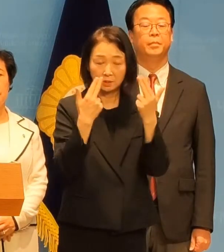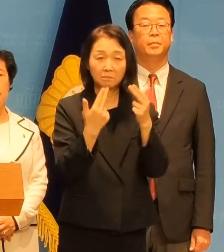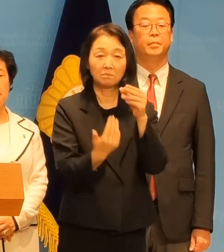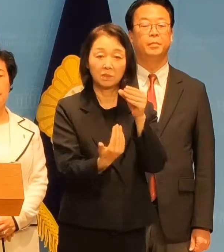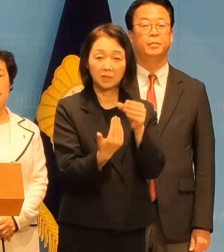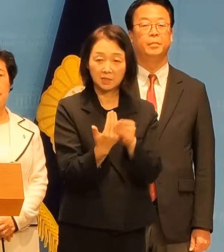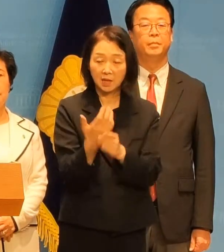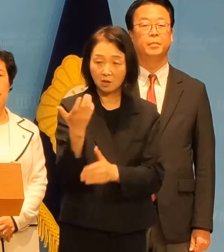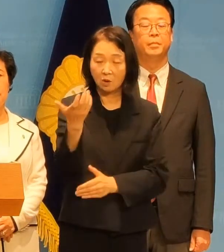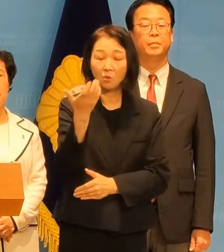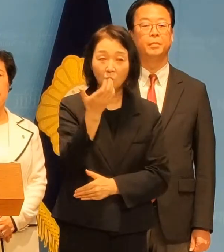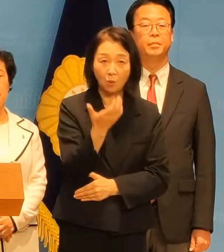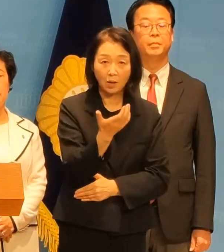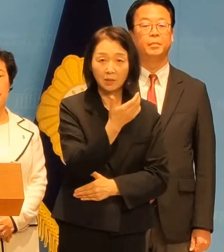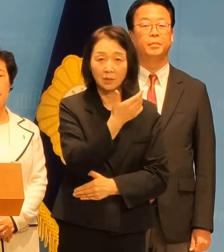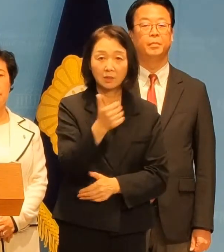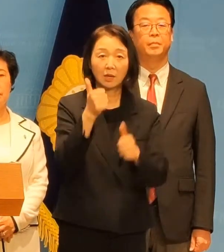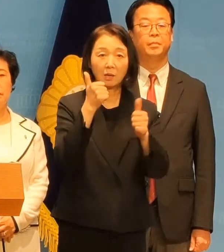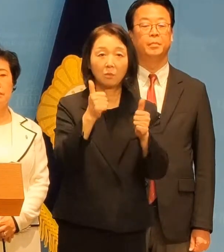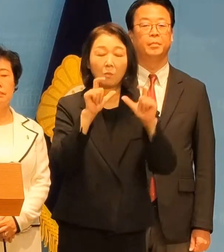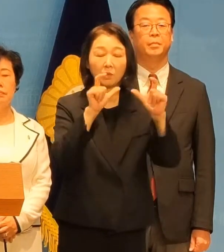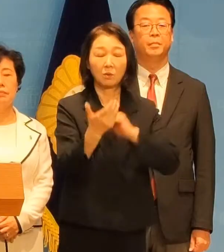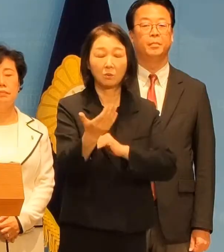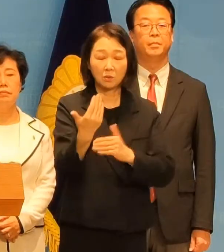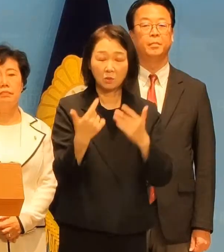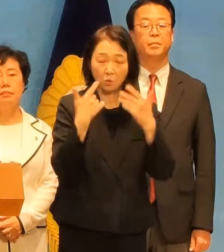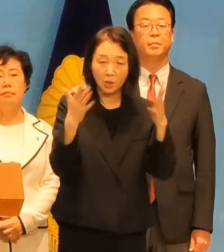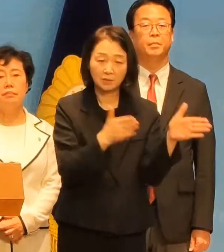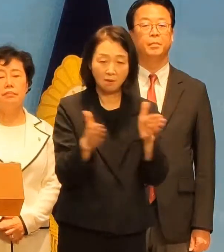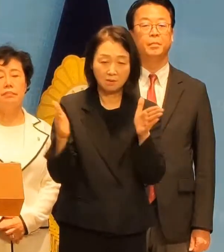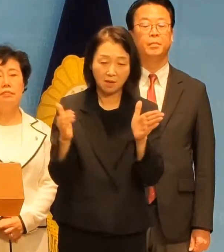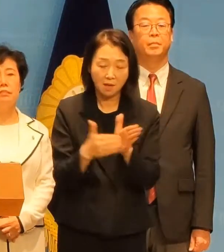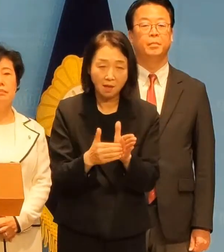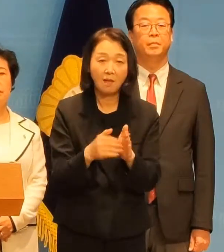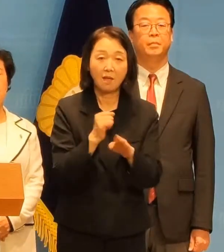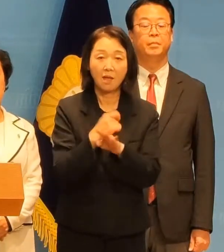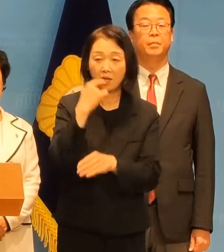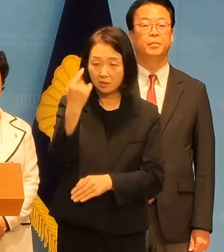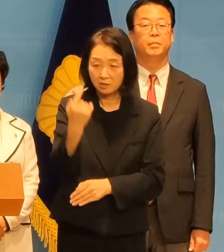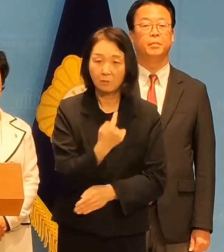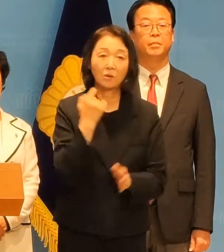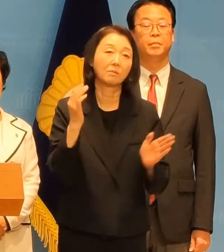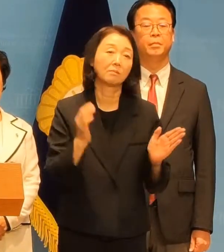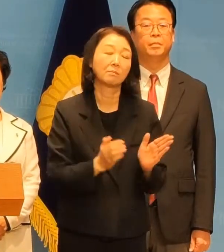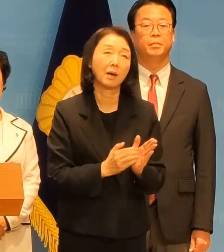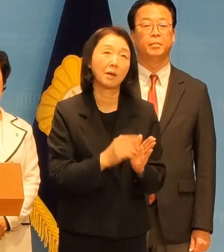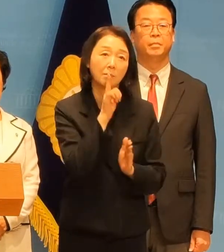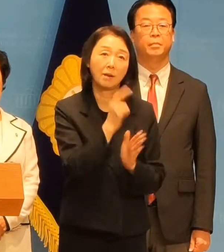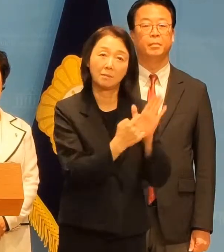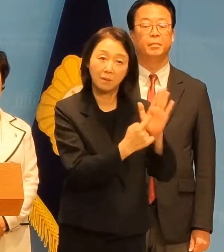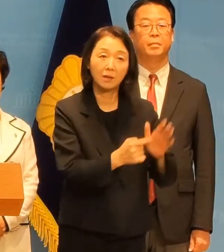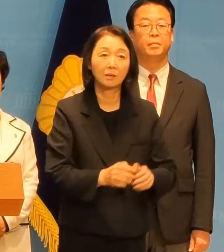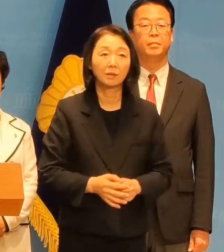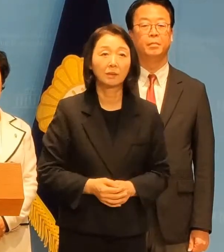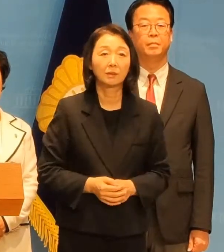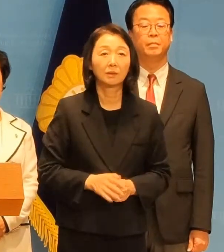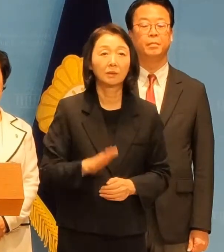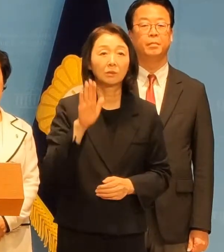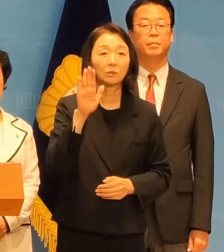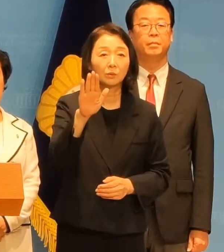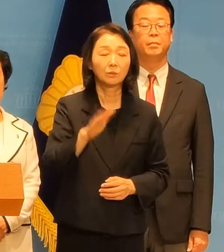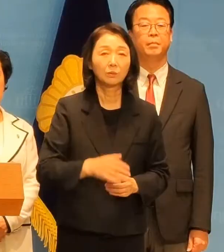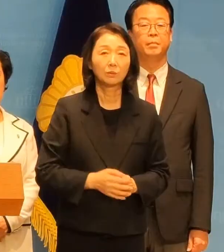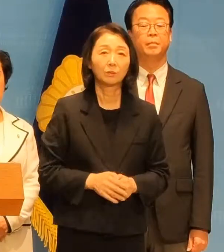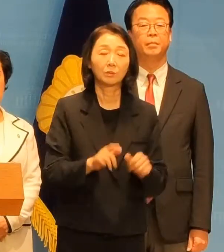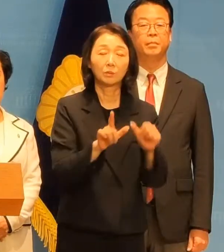올라오면 대법원 선거 전에 확실히 정리하겠다고 하는 제보를 받았어요 라는 말을 합니다. 그리고 나서